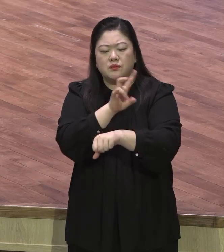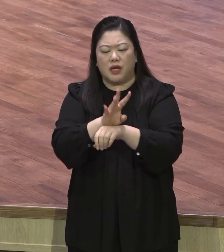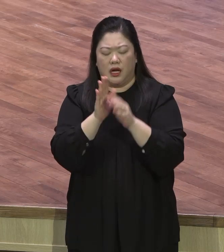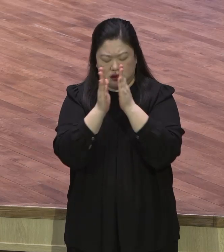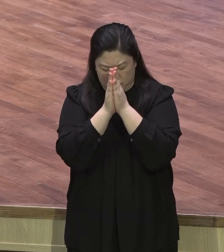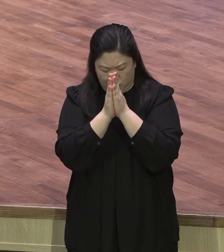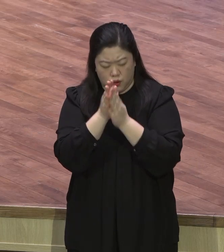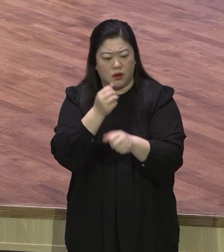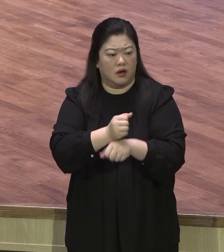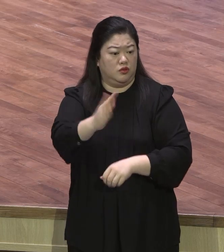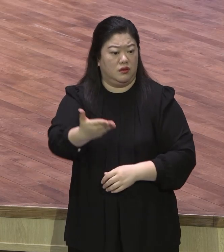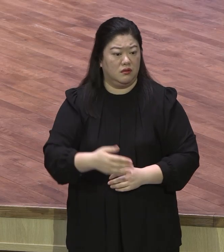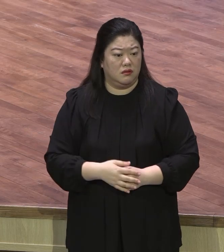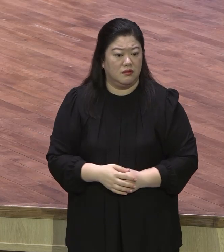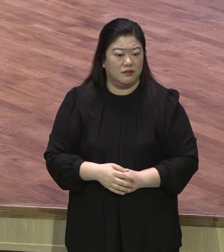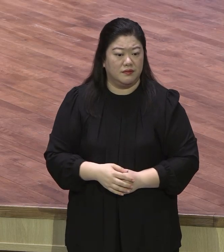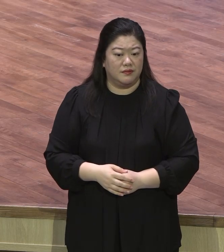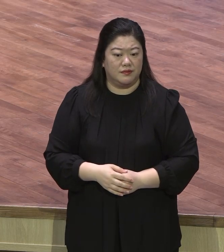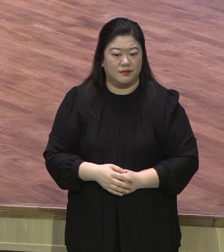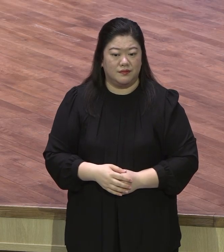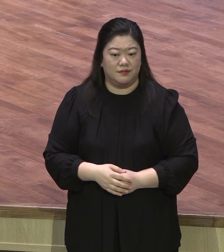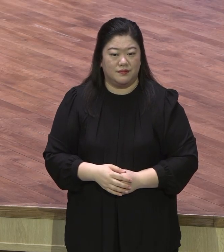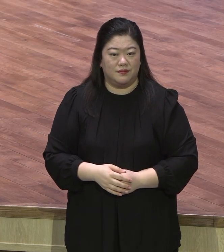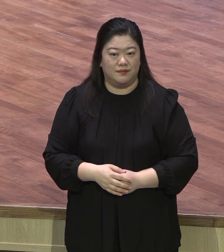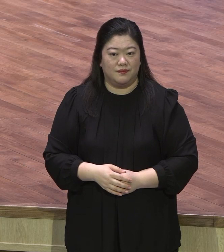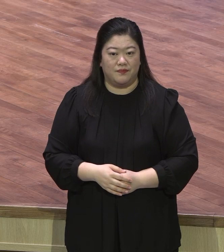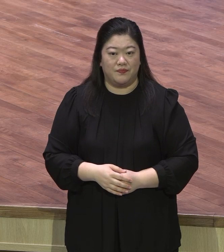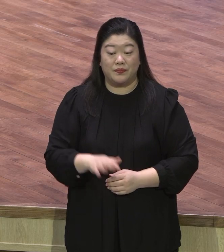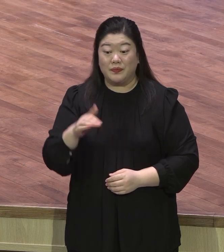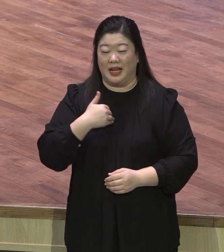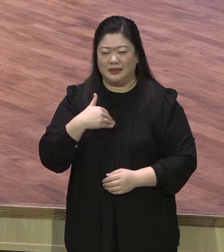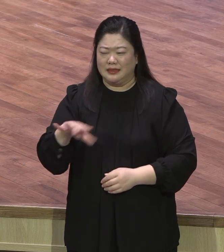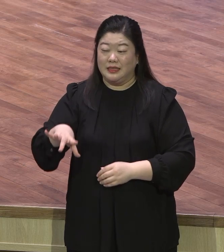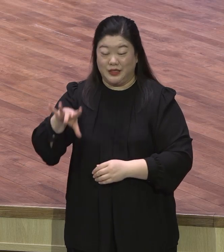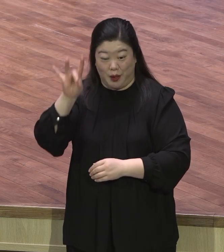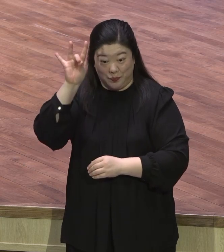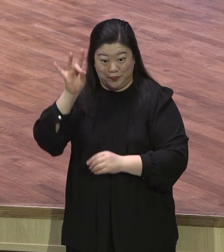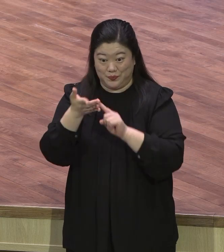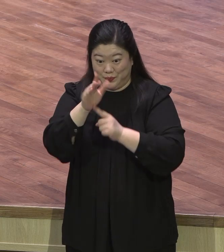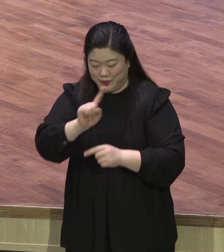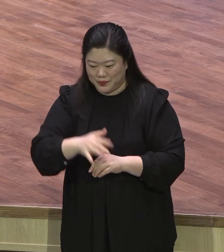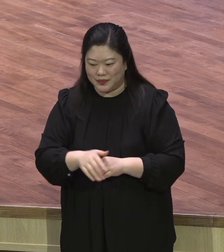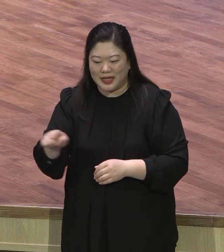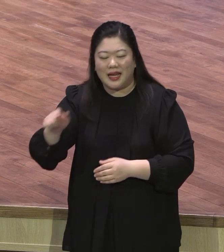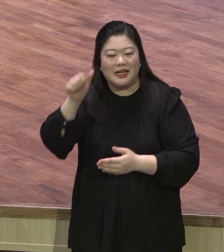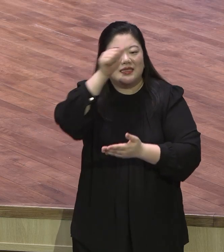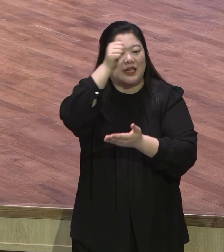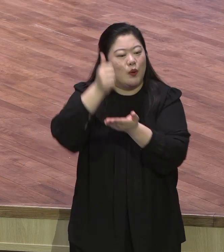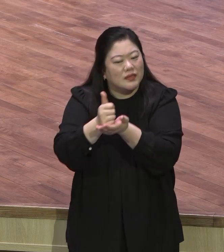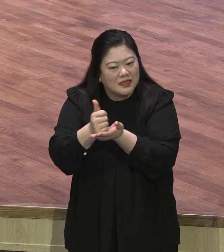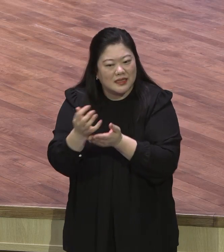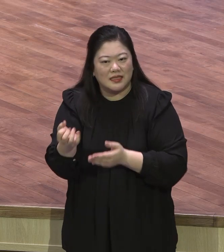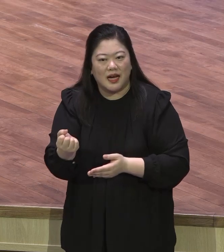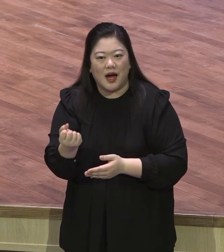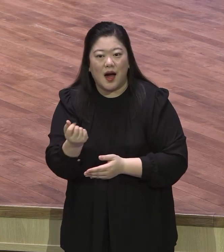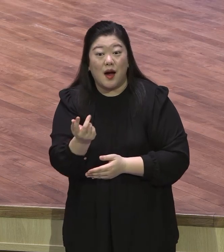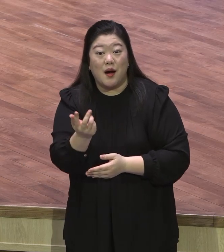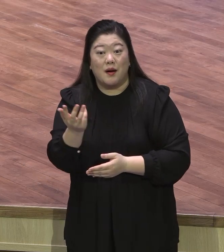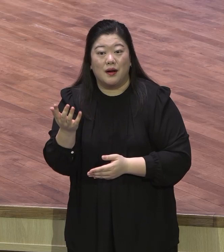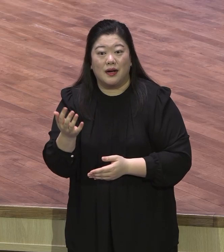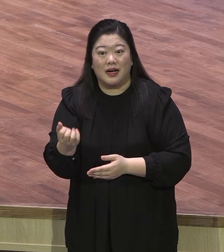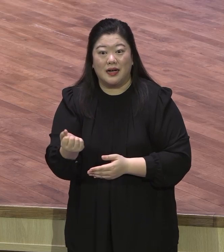어렵게 생각하는데 처음 이야기하는데 우리 장로님들하고 제가 이렇게 운동을 가끔 가요.